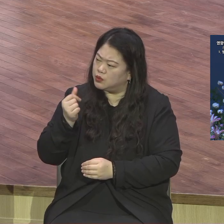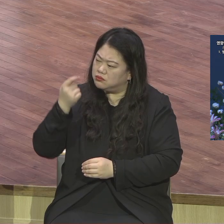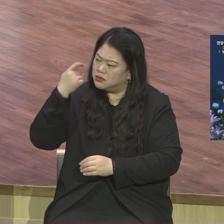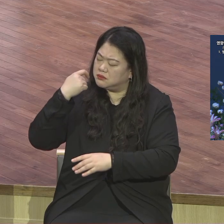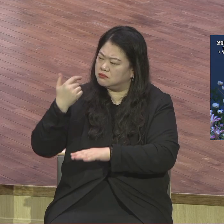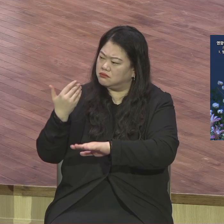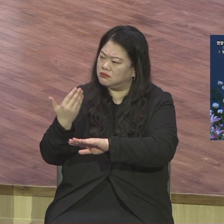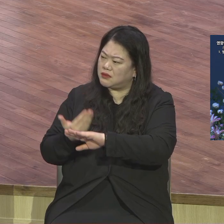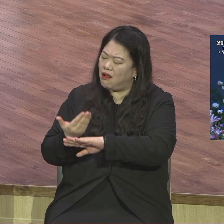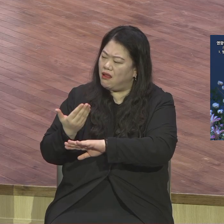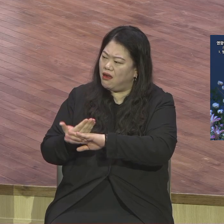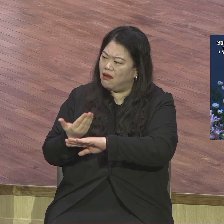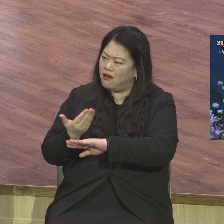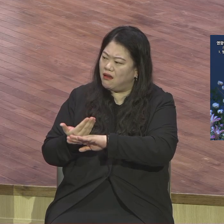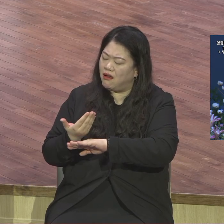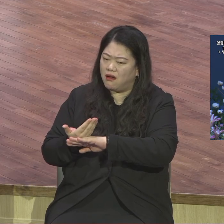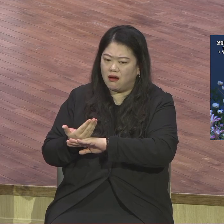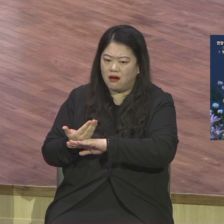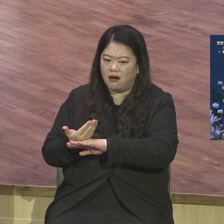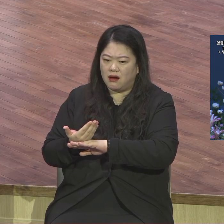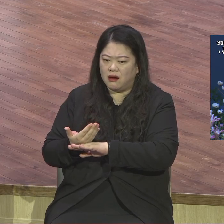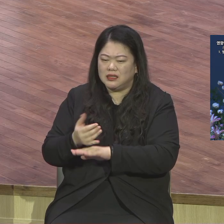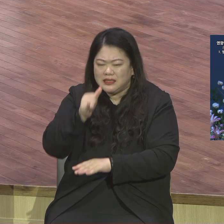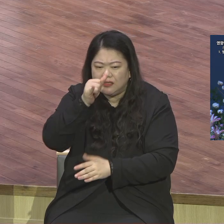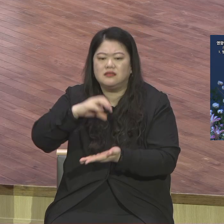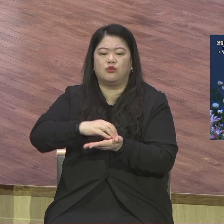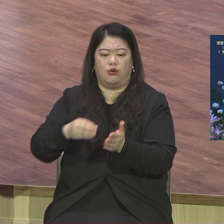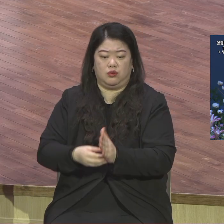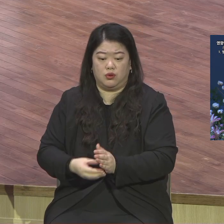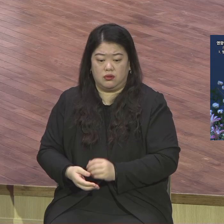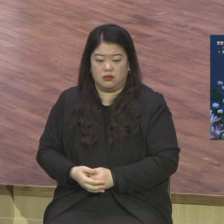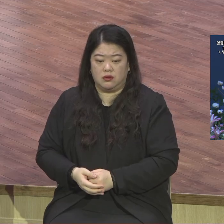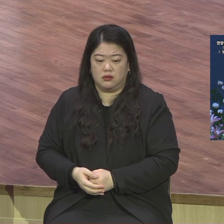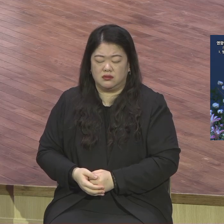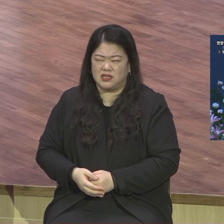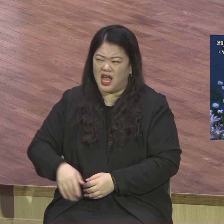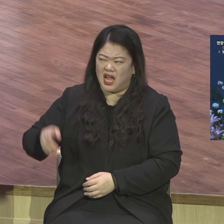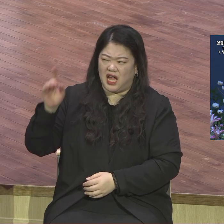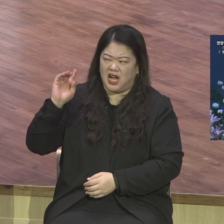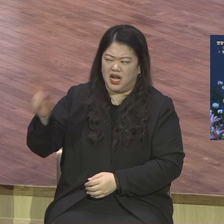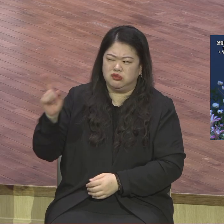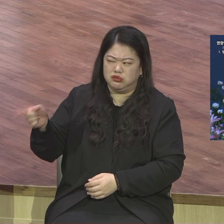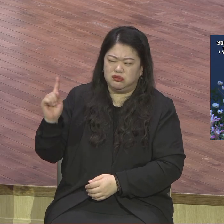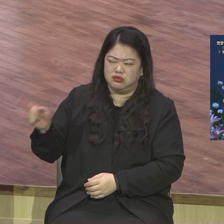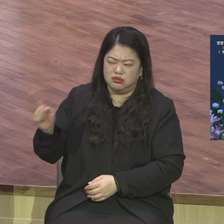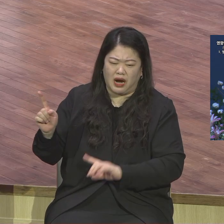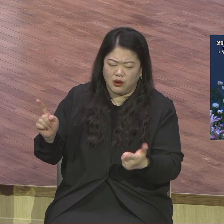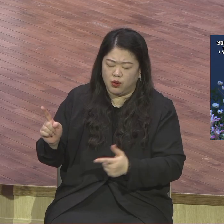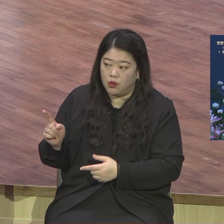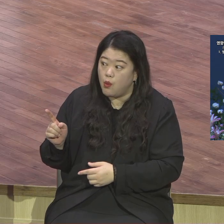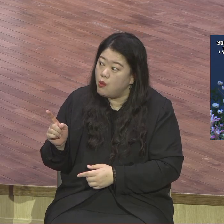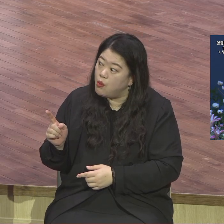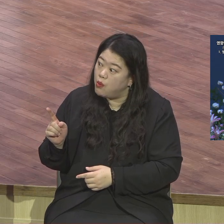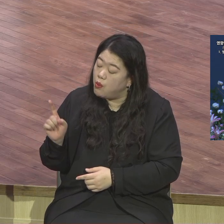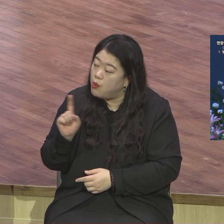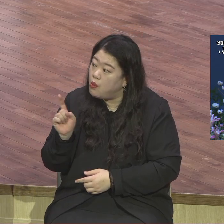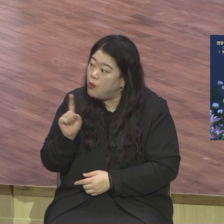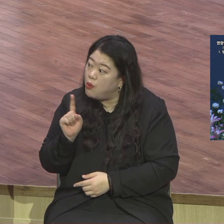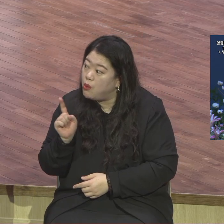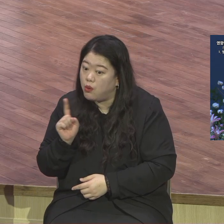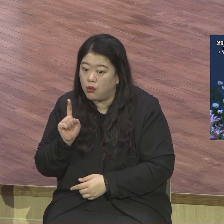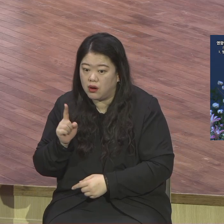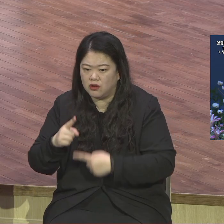우리하고는 다르구나. 나하고는 다르구나. 예수 믿는 사람이라더니 다르구나. 선한 영향력이죠, 벌써.